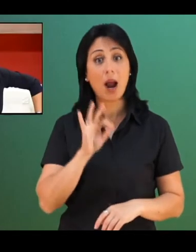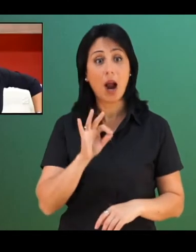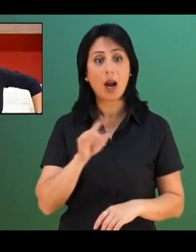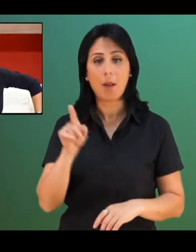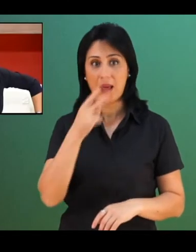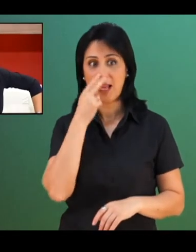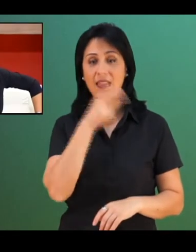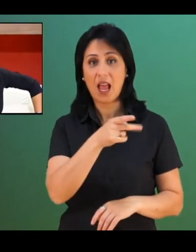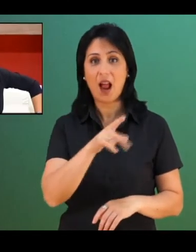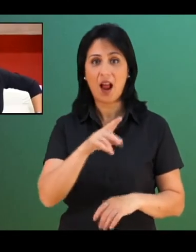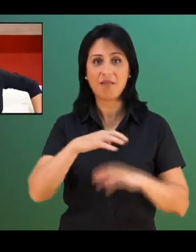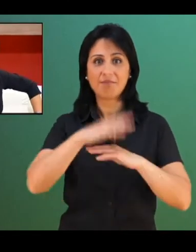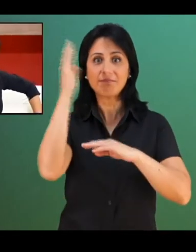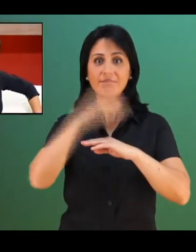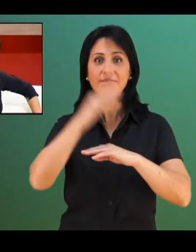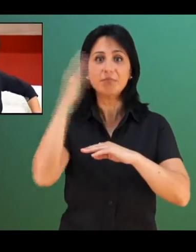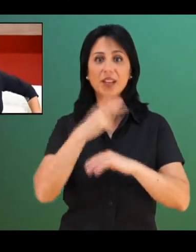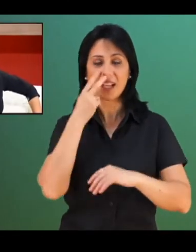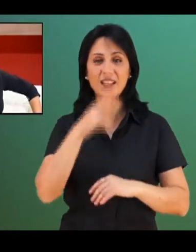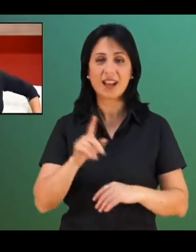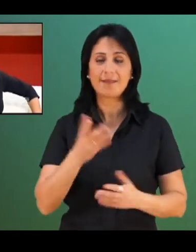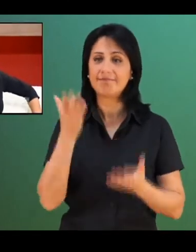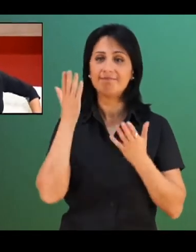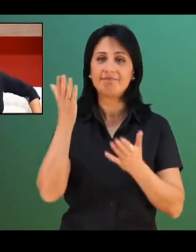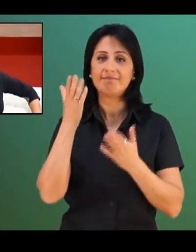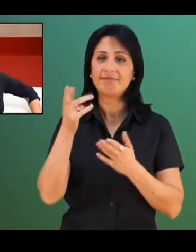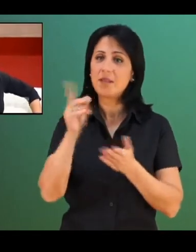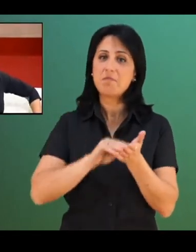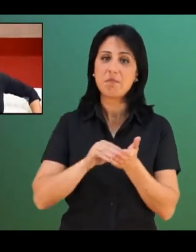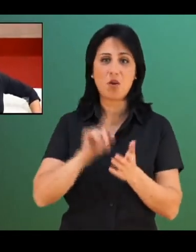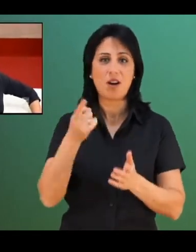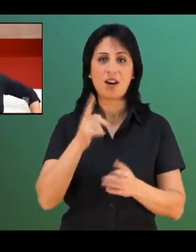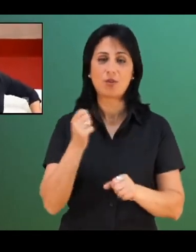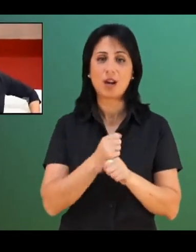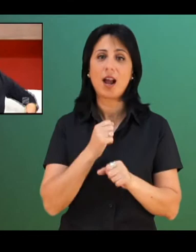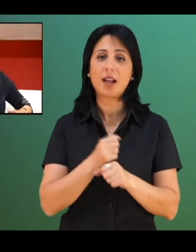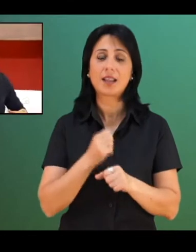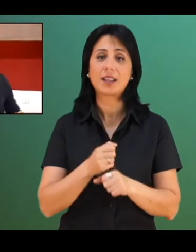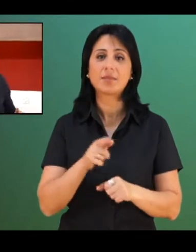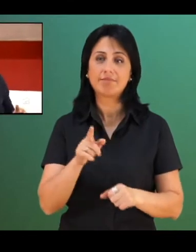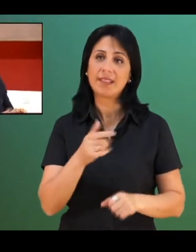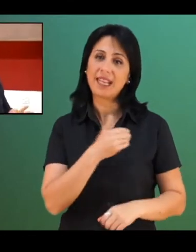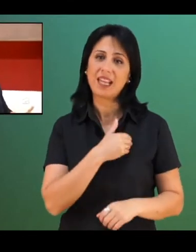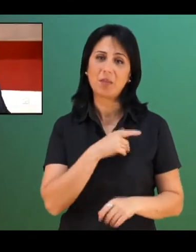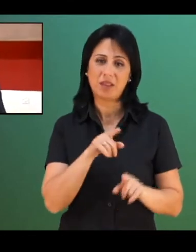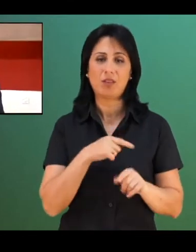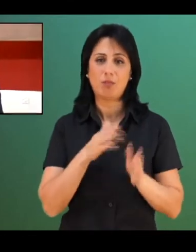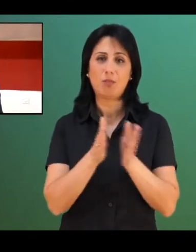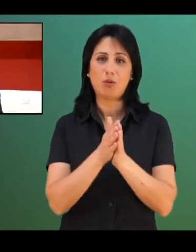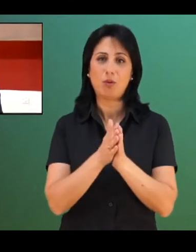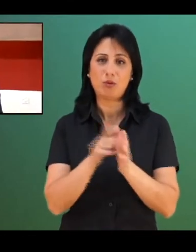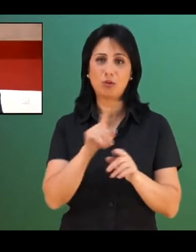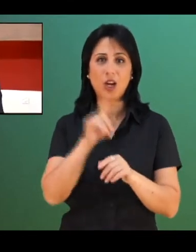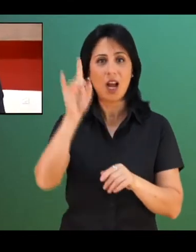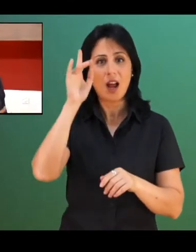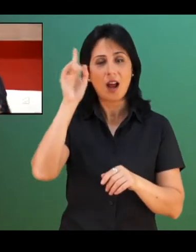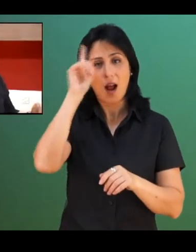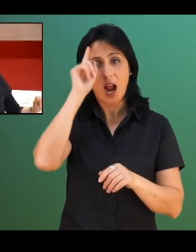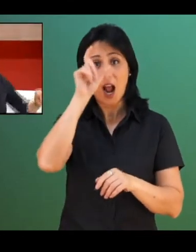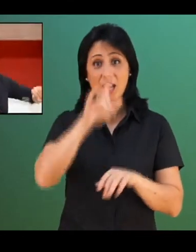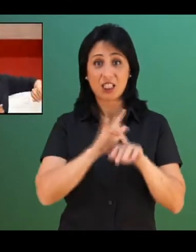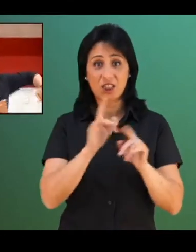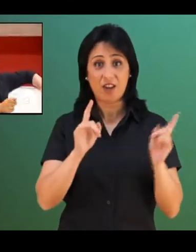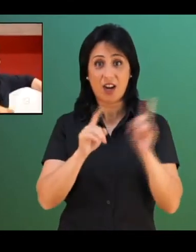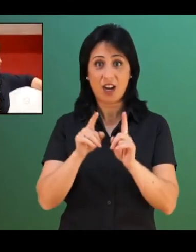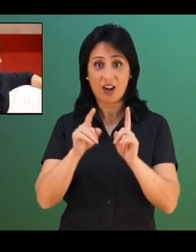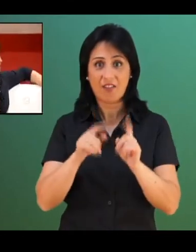გამიმეორე? მითხრა რომ იმედიაო რო კიდეო შეშველი კაცები თუ გამოვლენო სცენაზე რომ ტრუსიკი აღარ ახვალო სცენაზეო. ანუ მზღუდავს